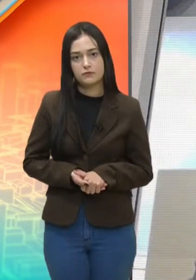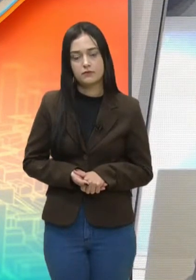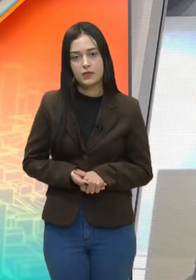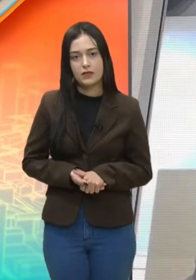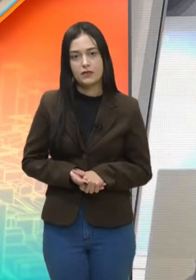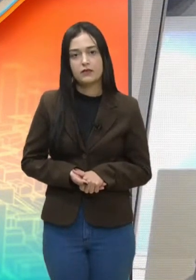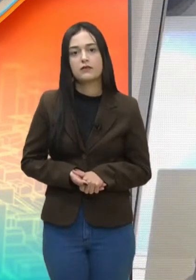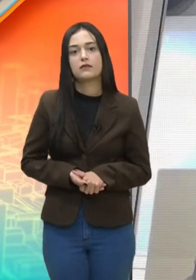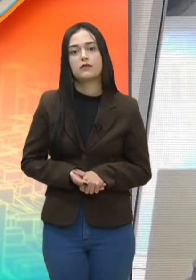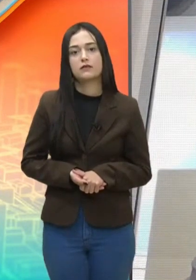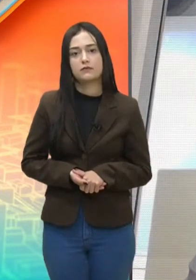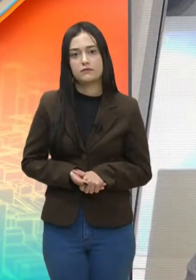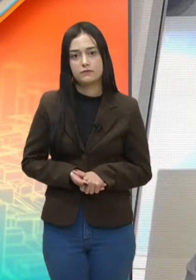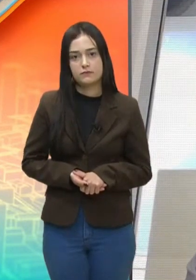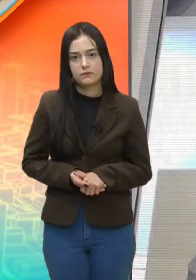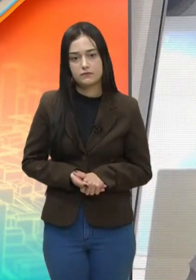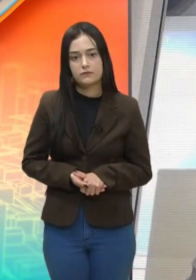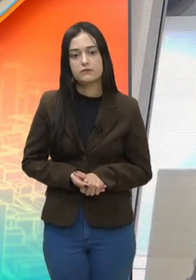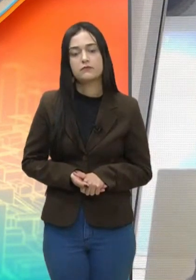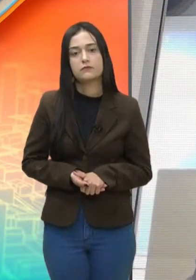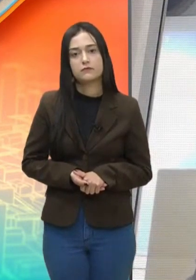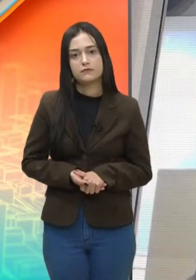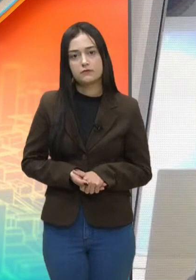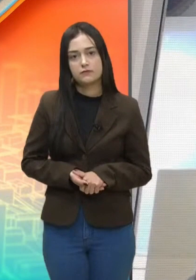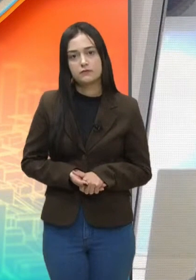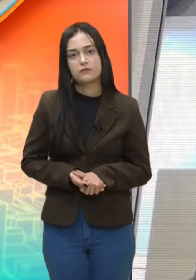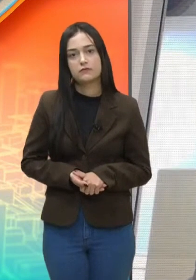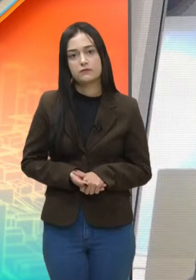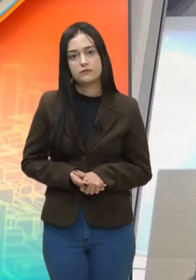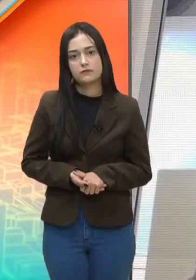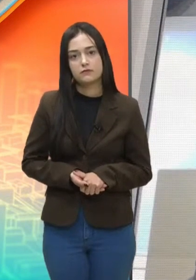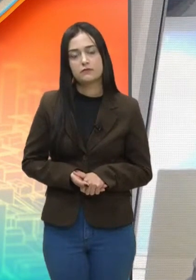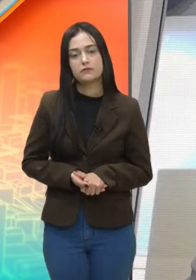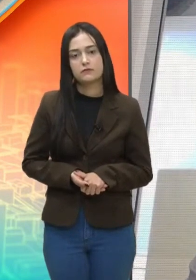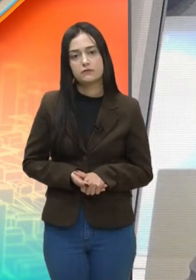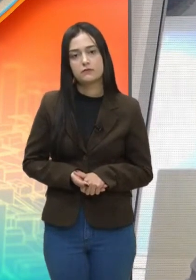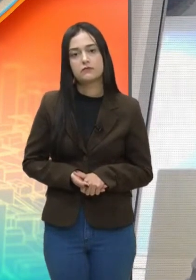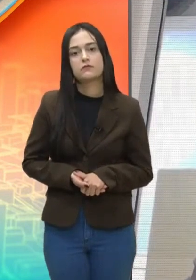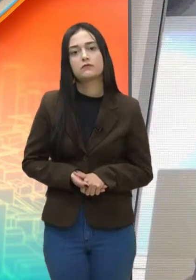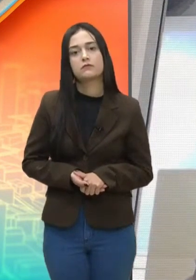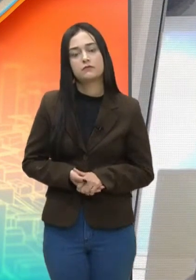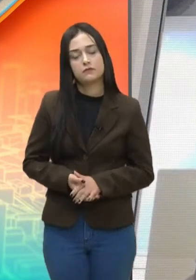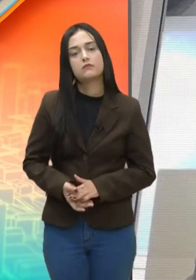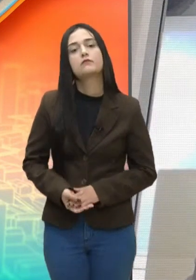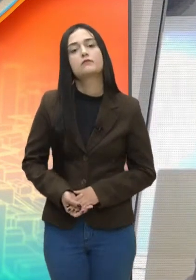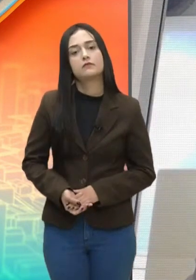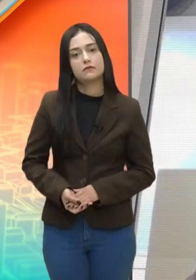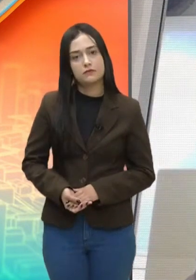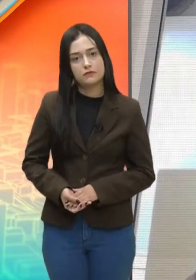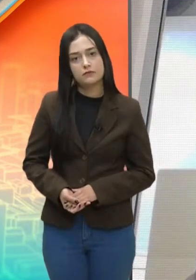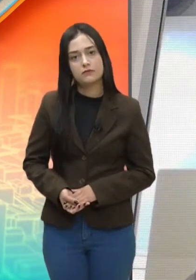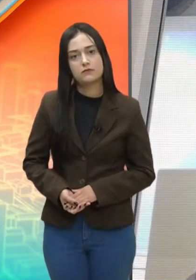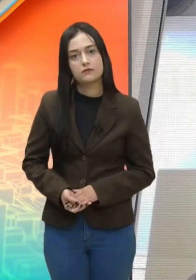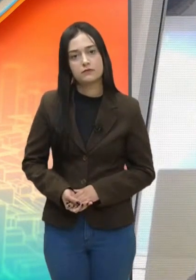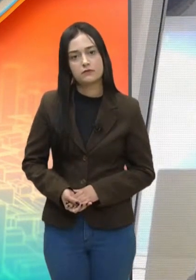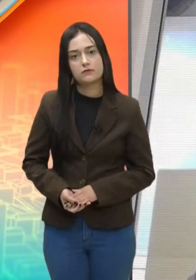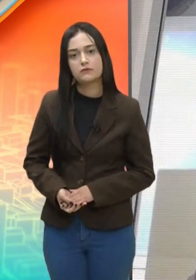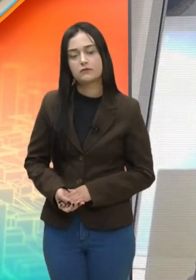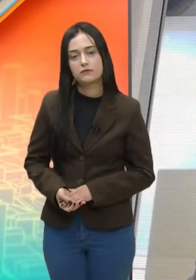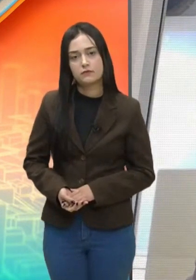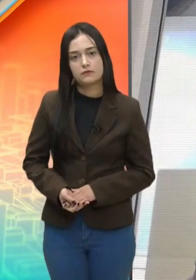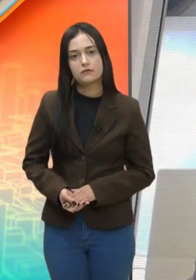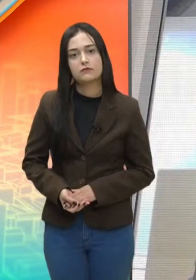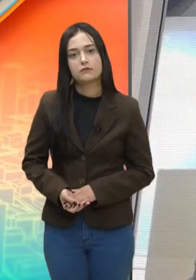original. Mas as superfícies que a gente tem mais contato aí na cozinha, os pisos,